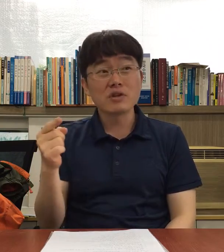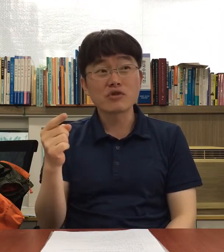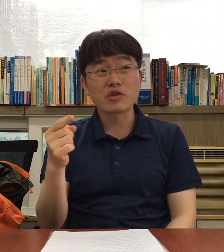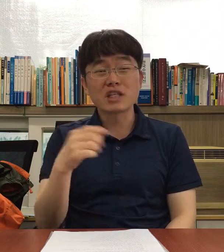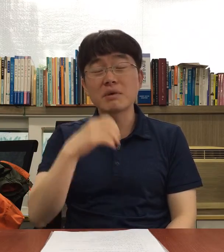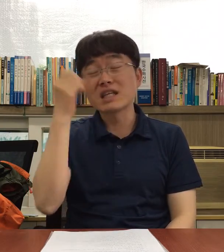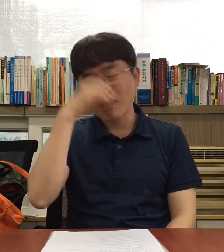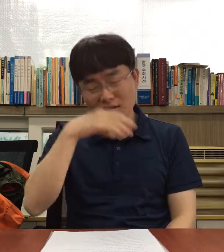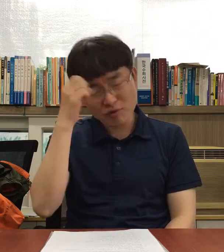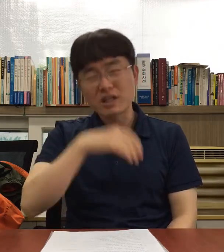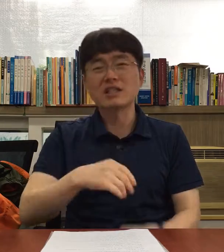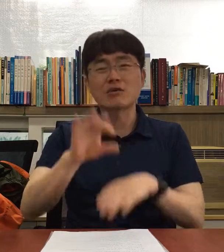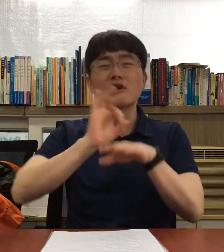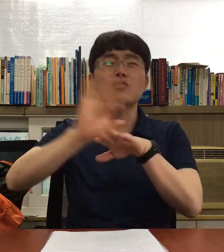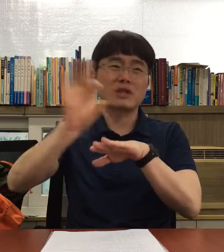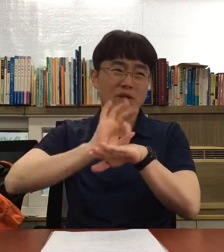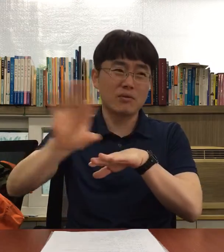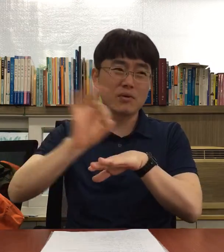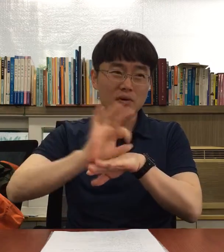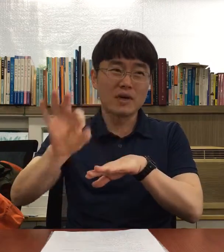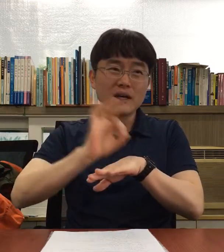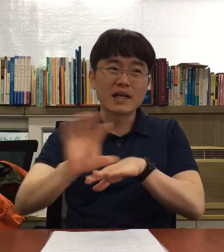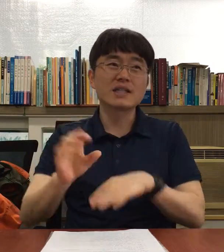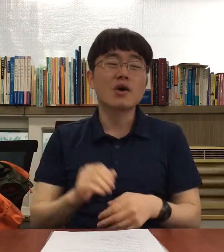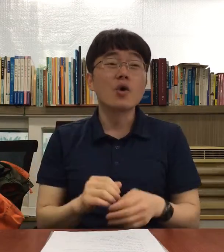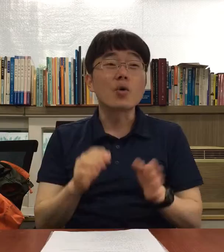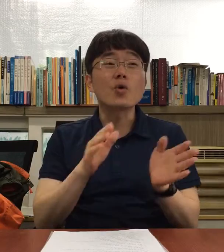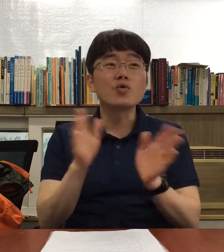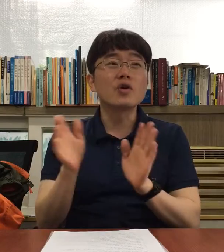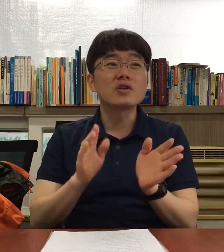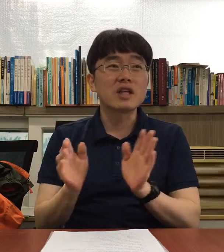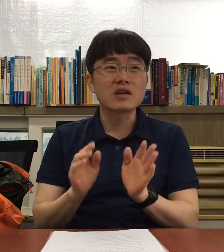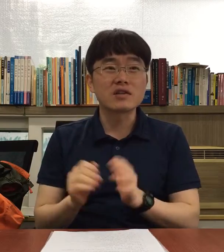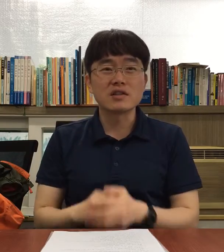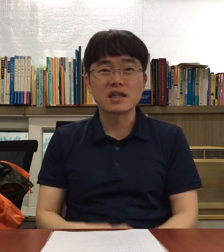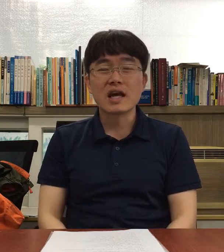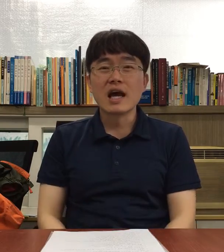할 수 있겠지만 그냥 괜찮고 이것도 괜찮고. 그래서 이런 유형들이 있는 것들을 이제